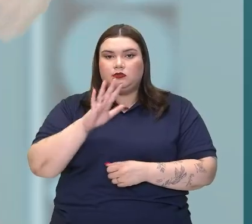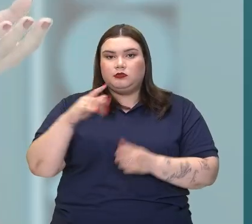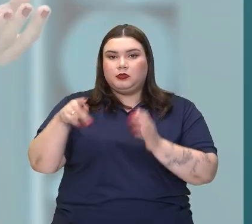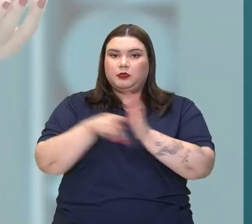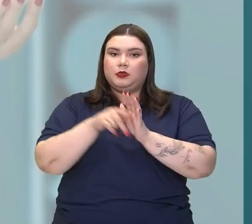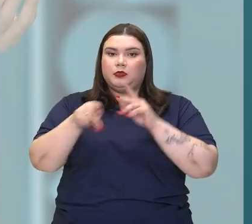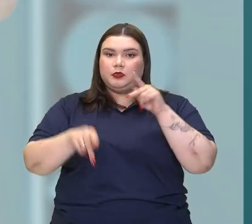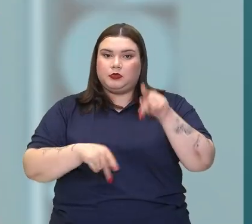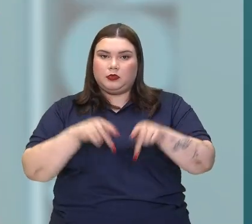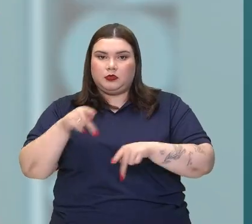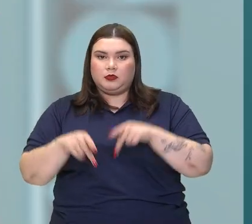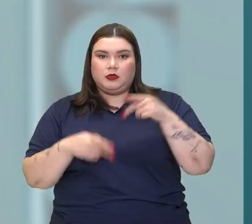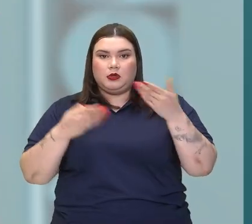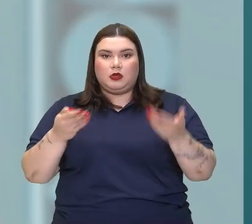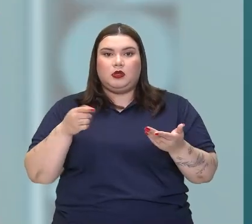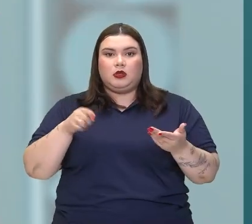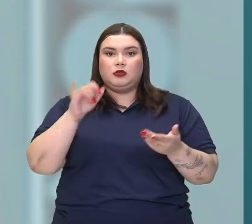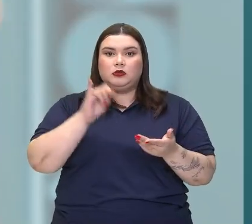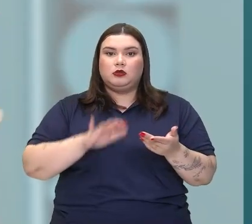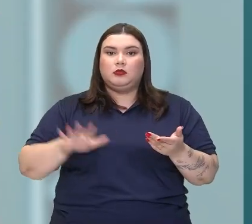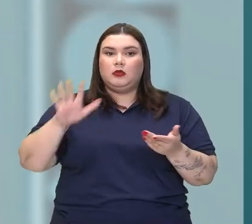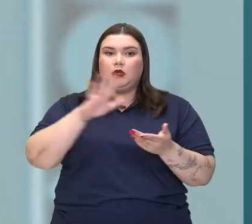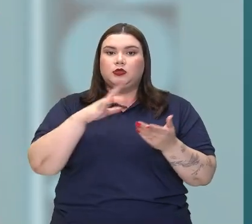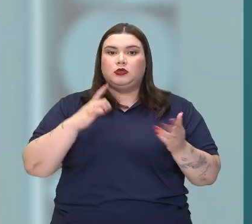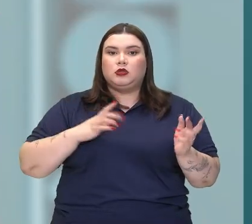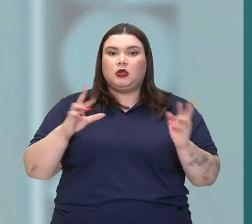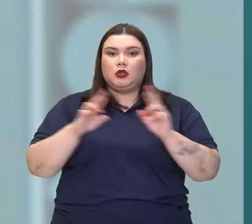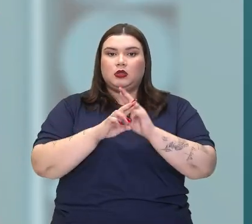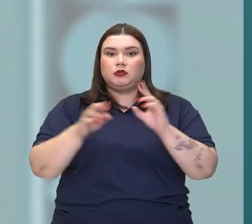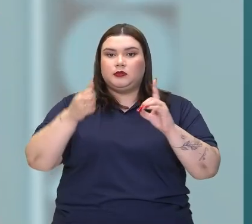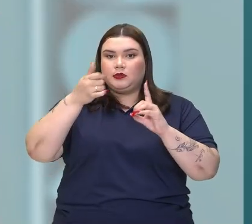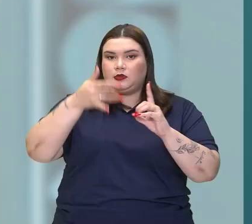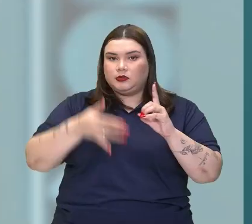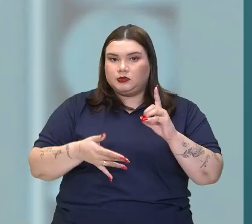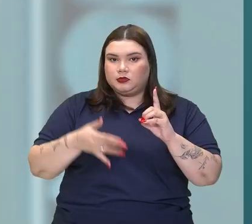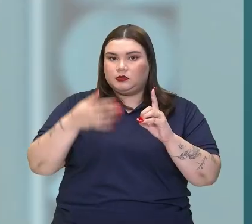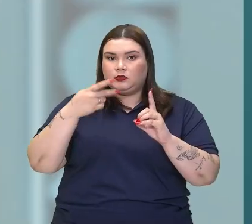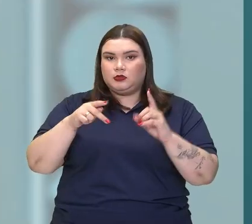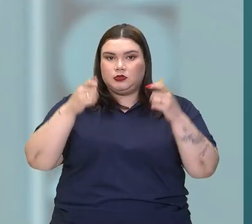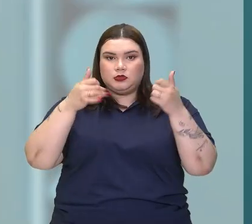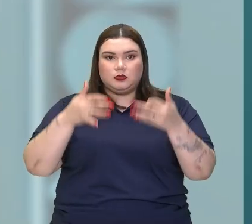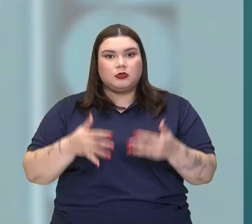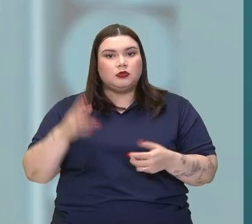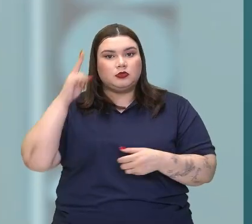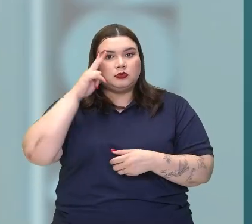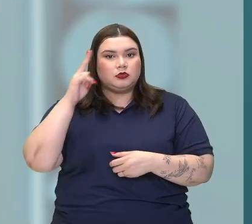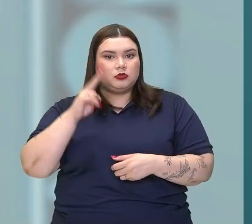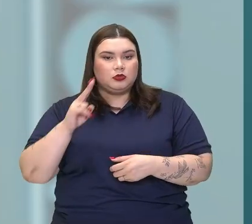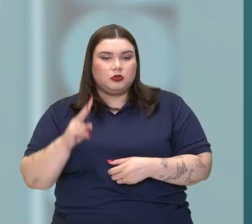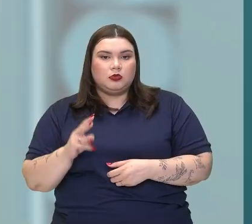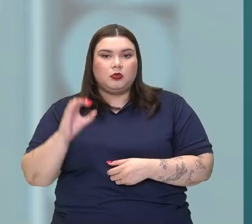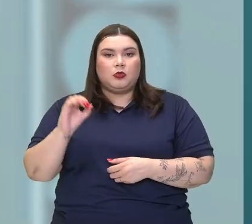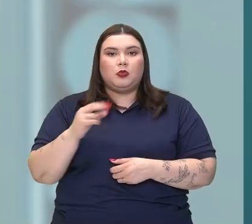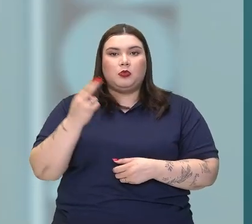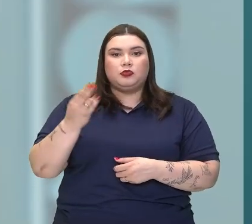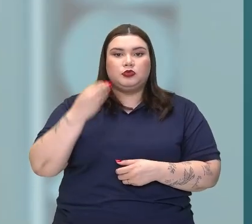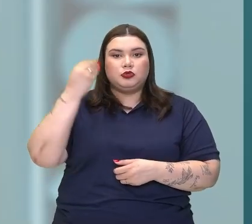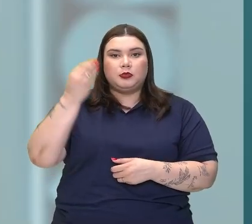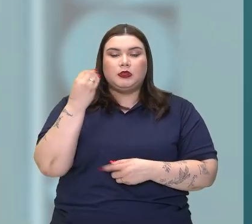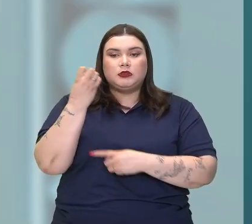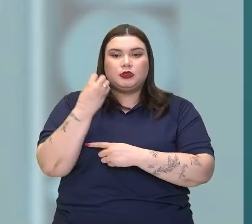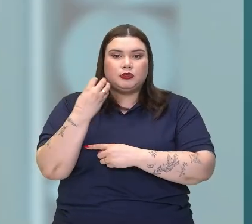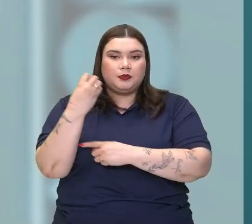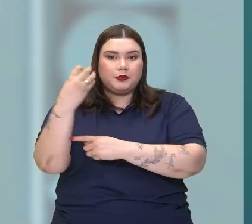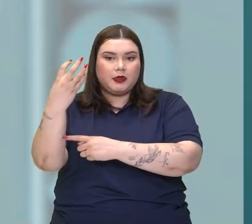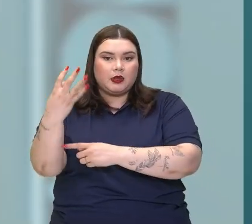aí, essa imagem vem a partir do quê? Da descrição que foi feita nesses relatos históricos ou relatos de viagem. E aí ele